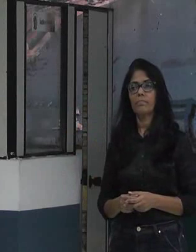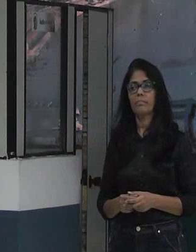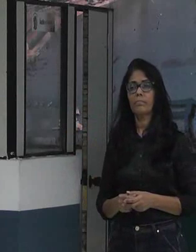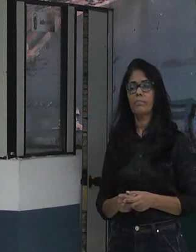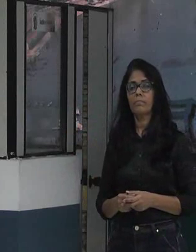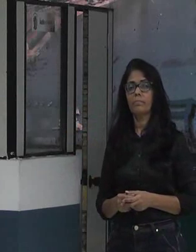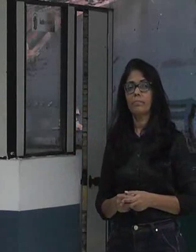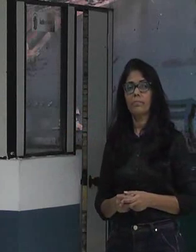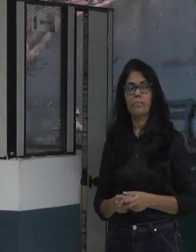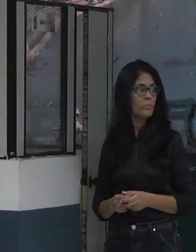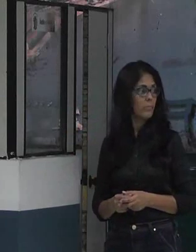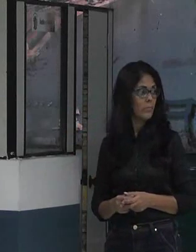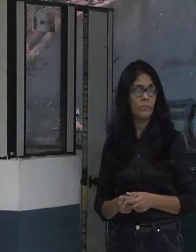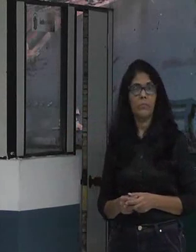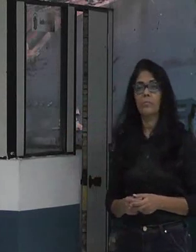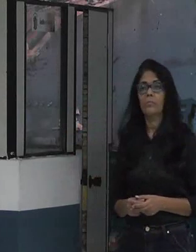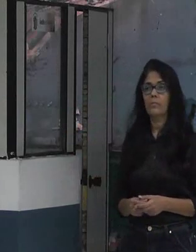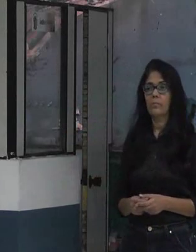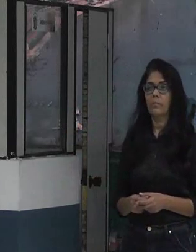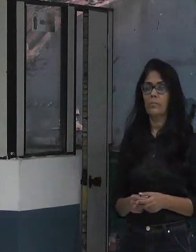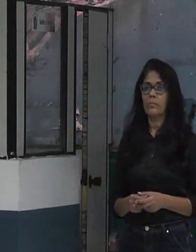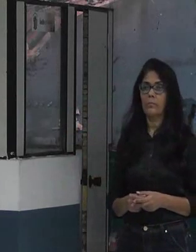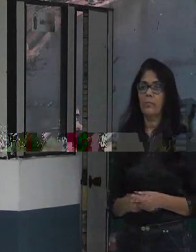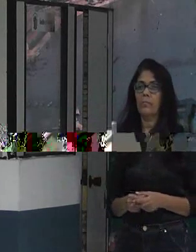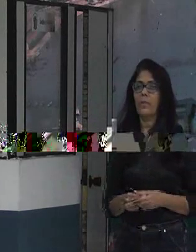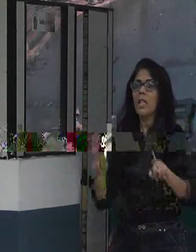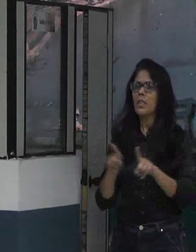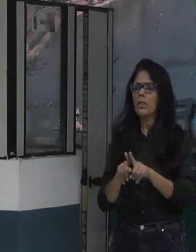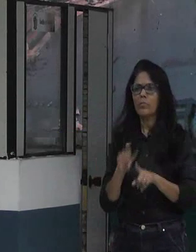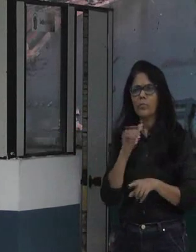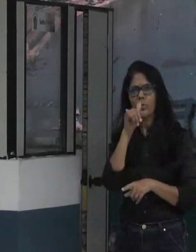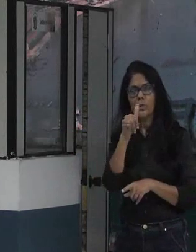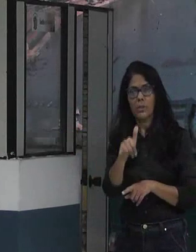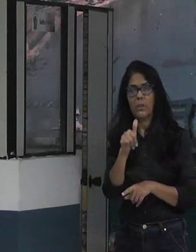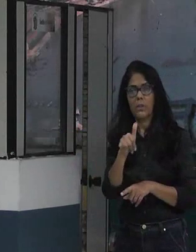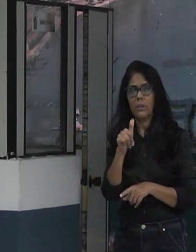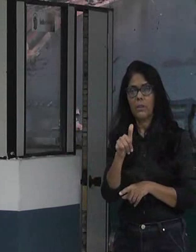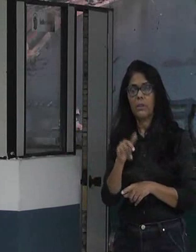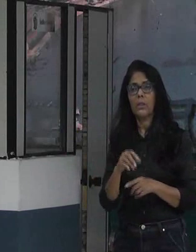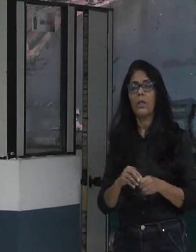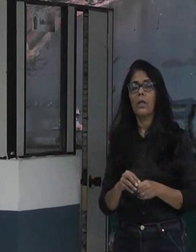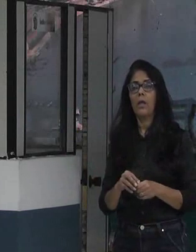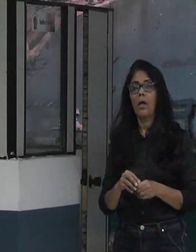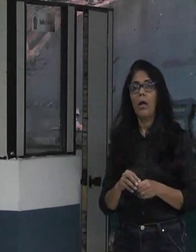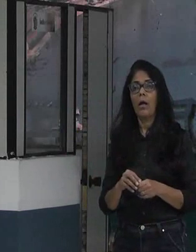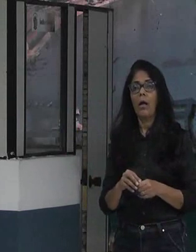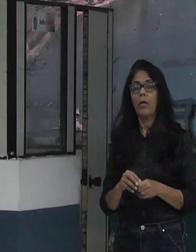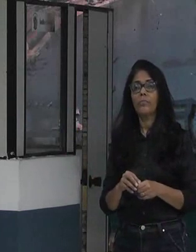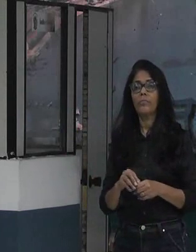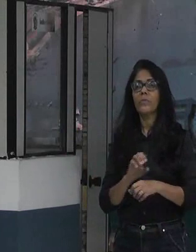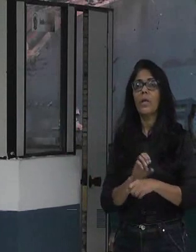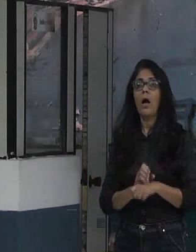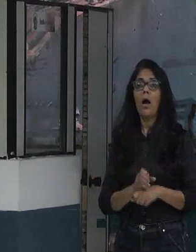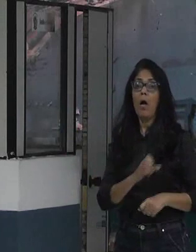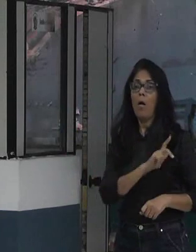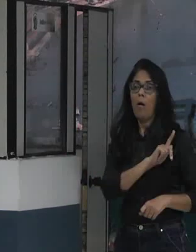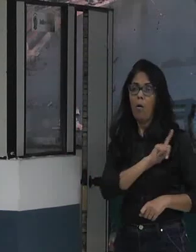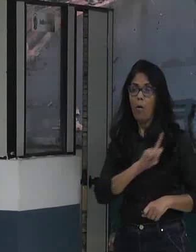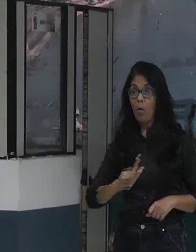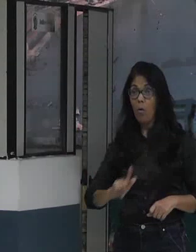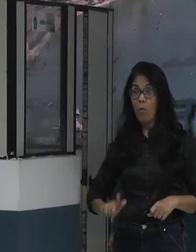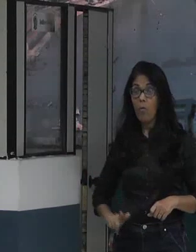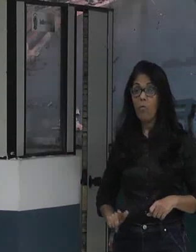cobrar uma posição do governo do estado em relação à maternidade. O